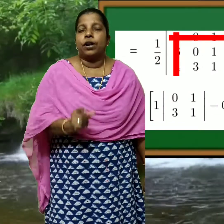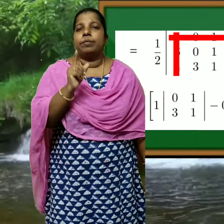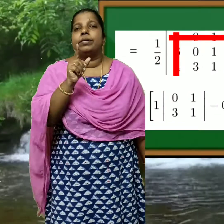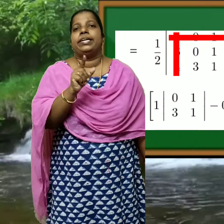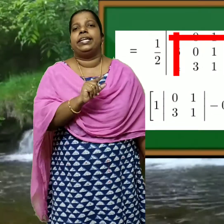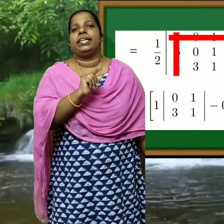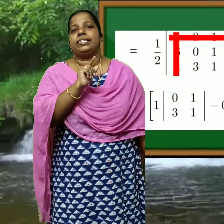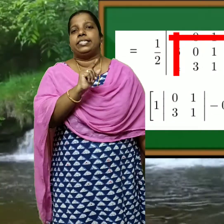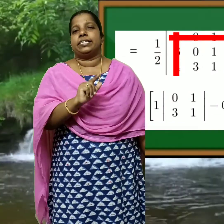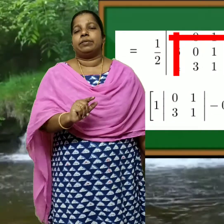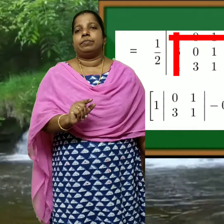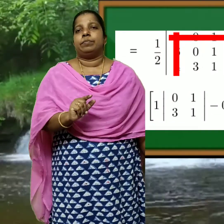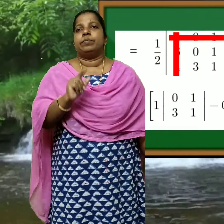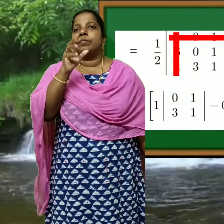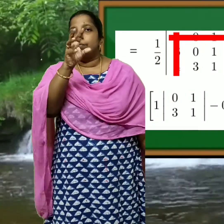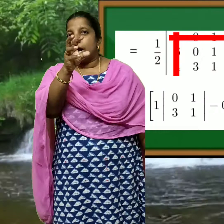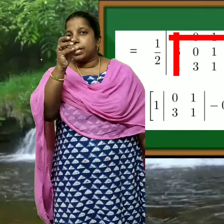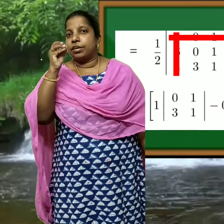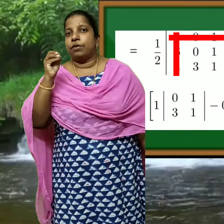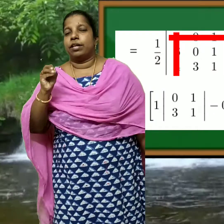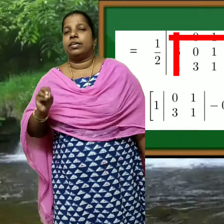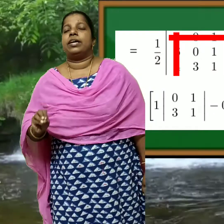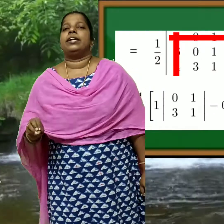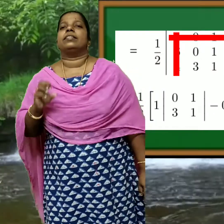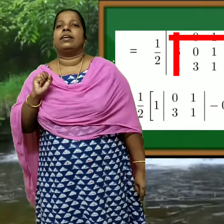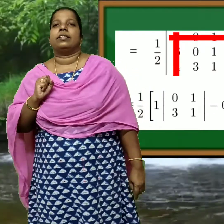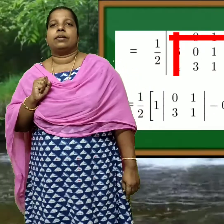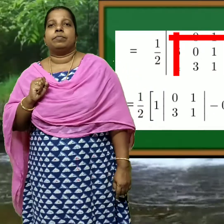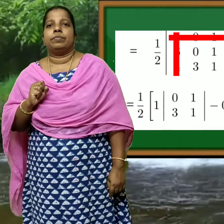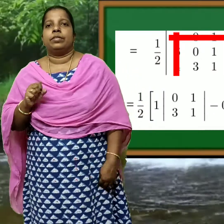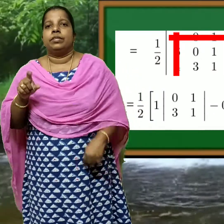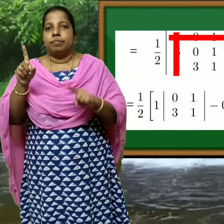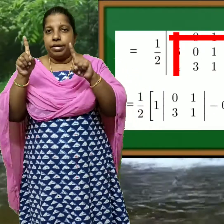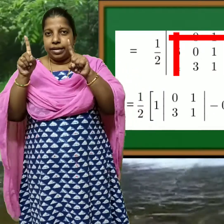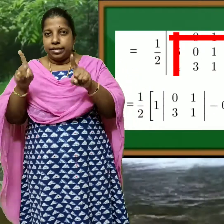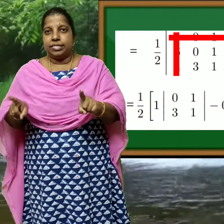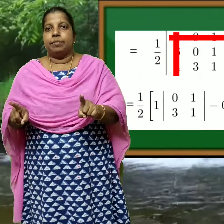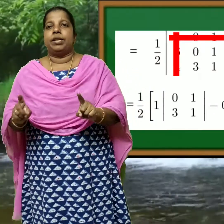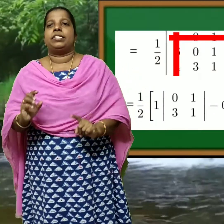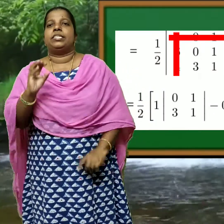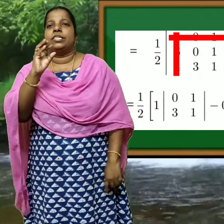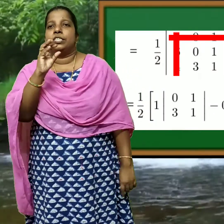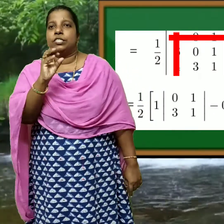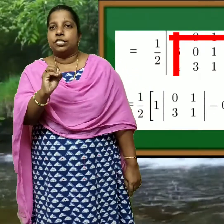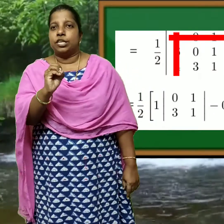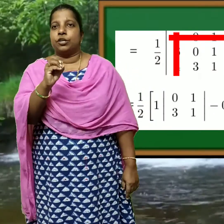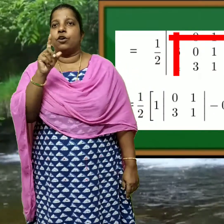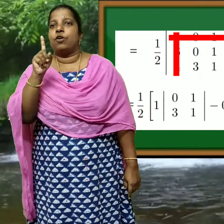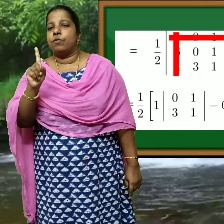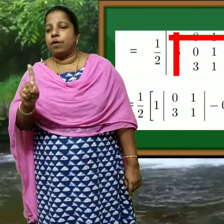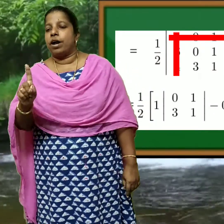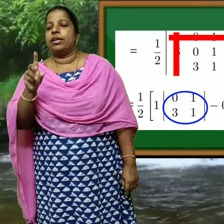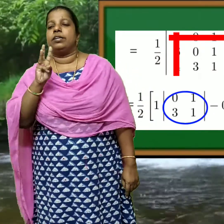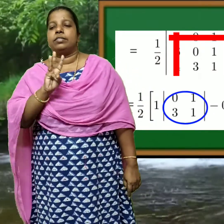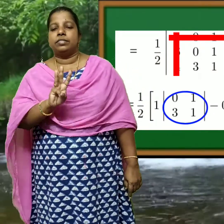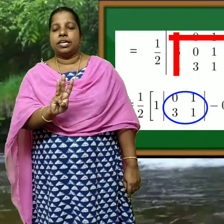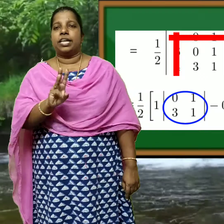ചെയ്യണം. ബാക്കിയുള്ളത് എടുത്ത് എഴുതണം. ഡിറ്റർമിനൻറ്റ് 0 1